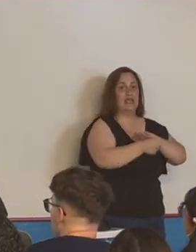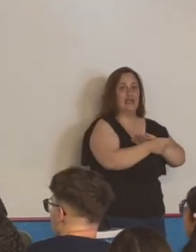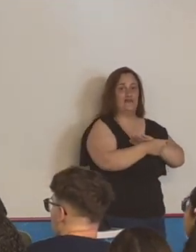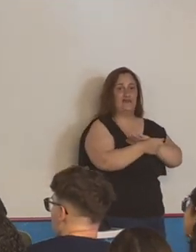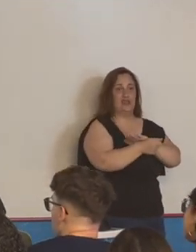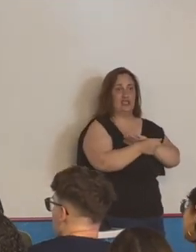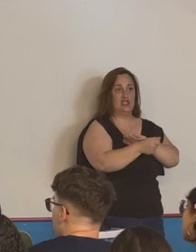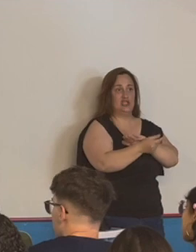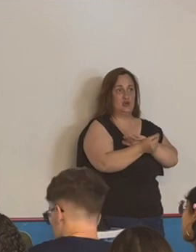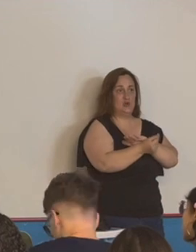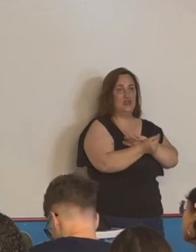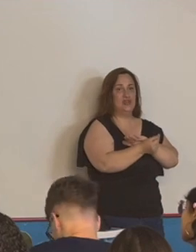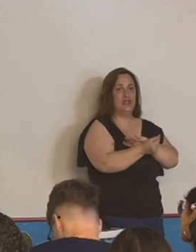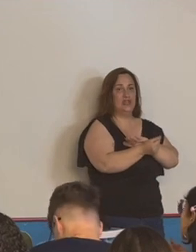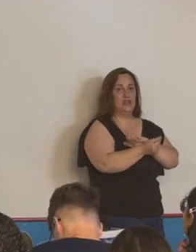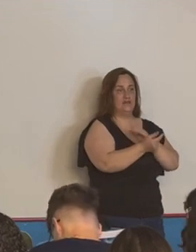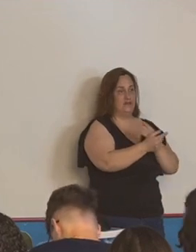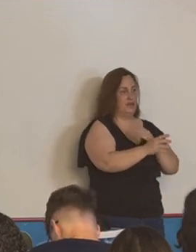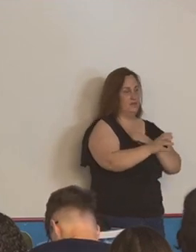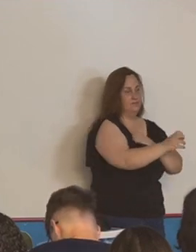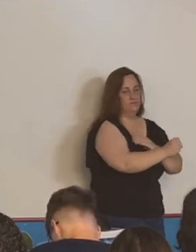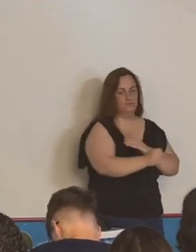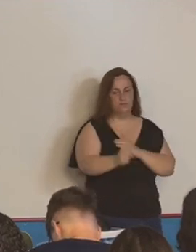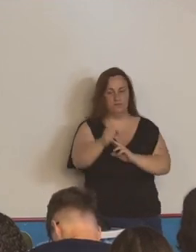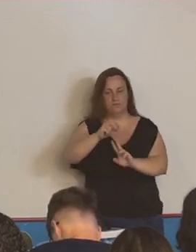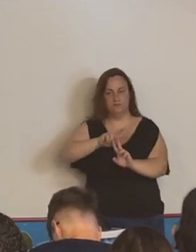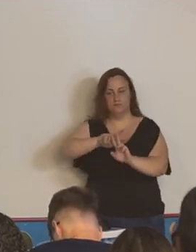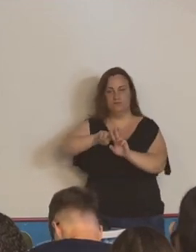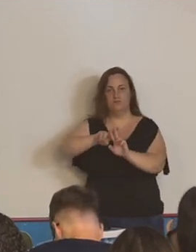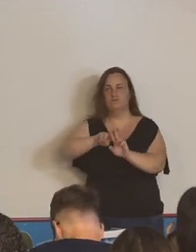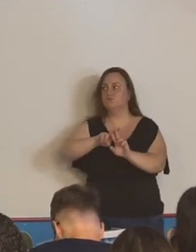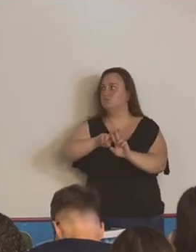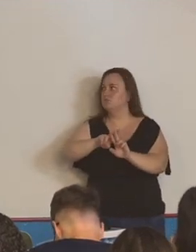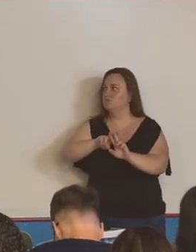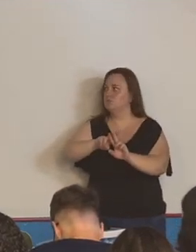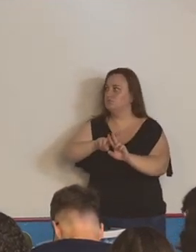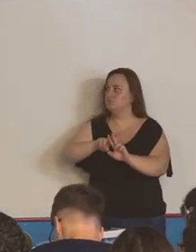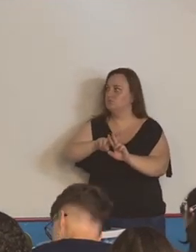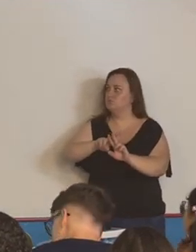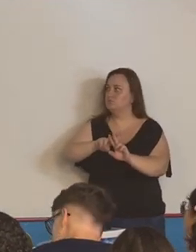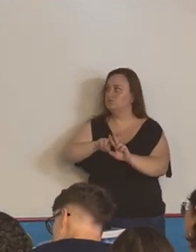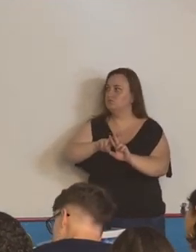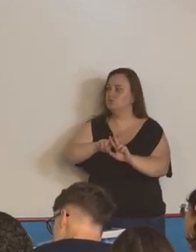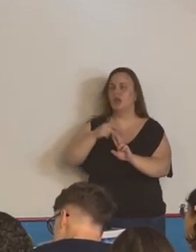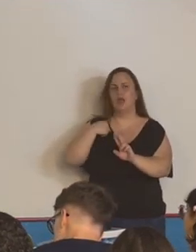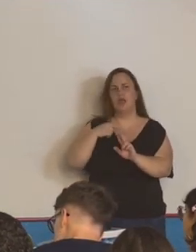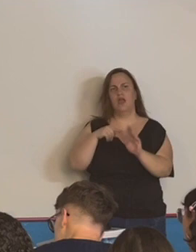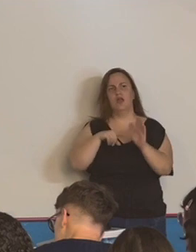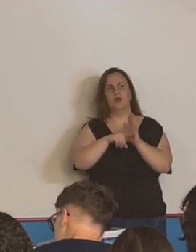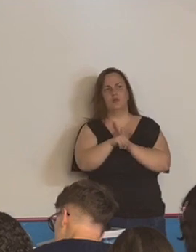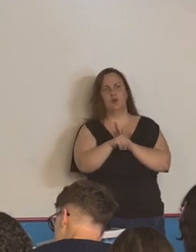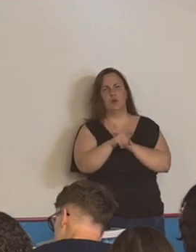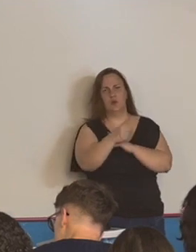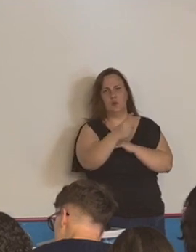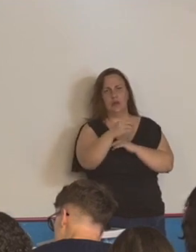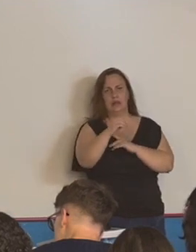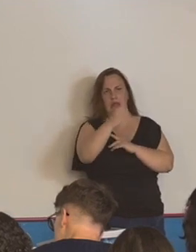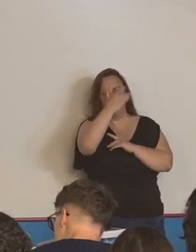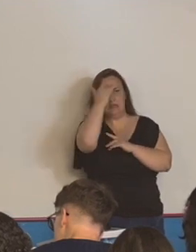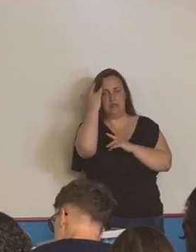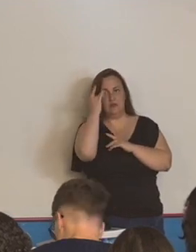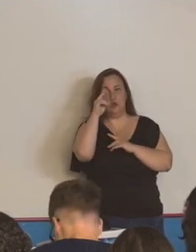da instituição. Ou seja, será que esse né, esses 10